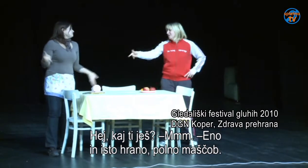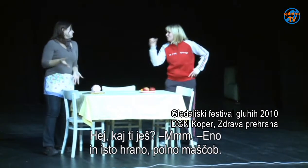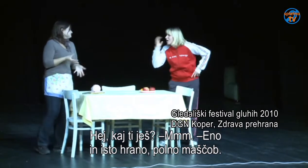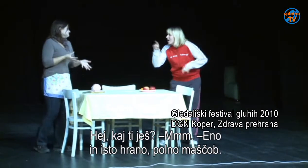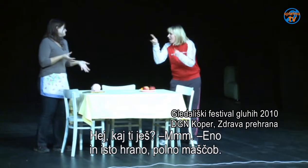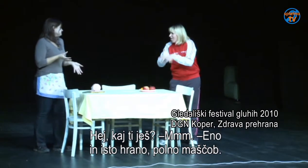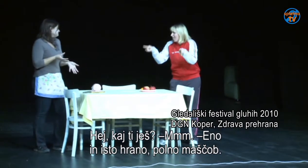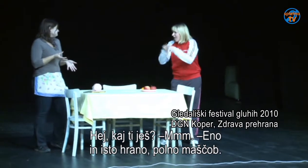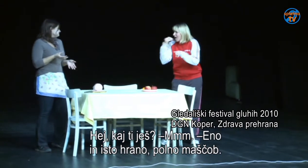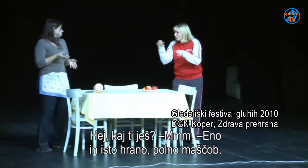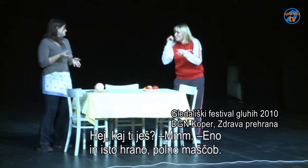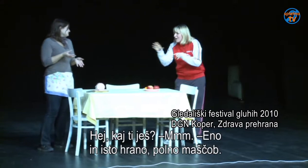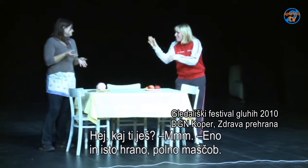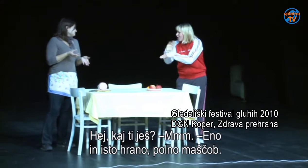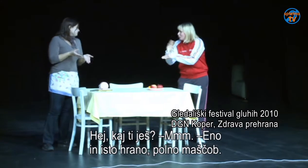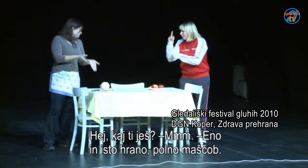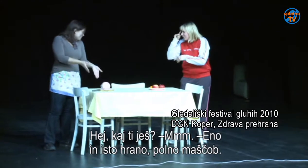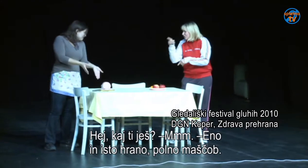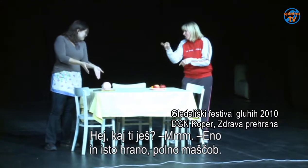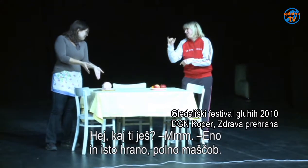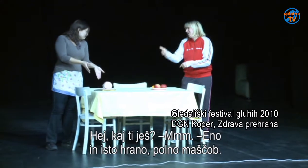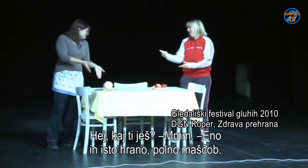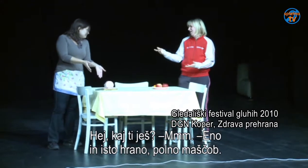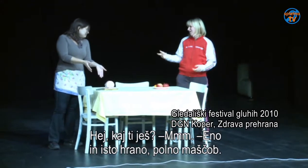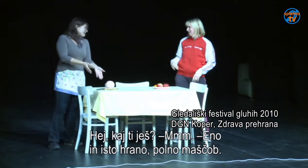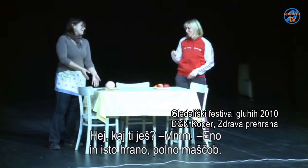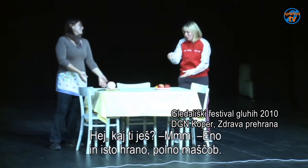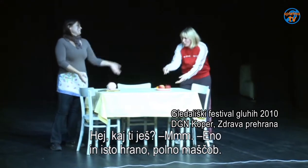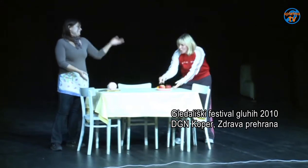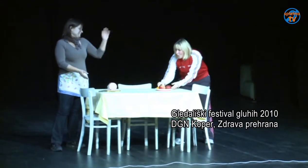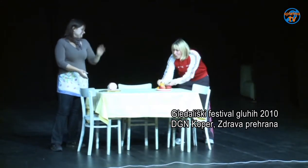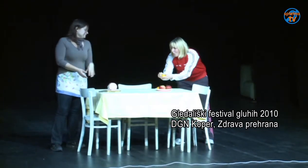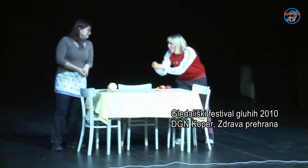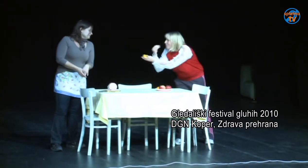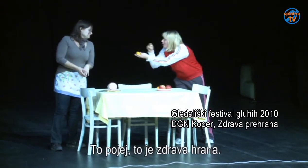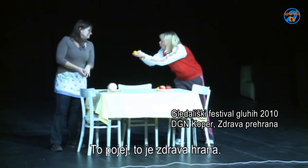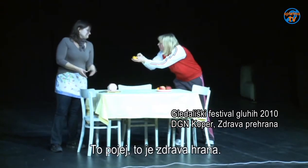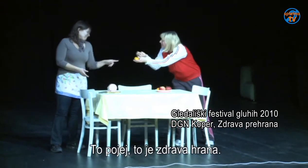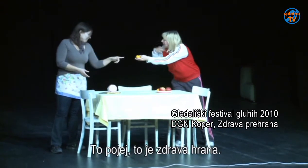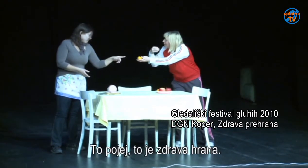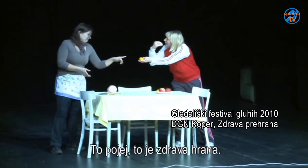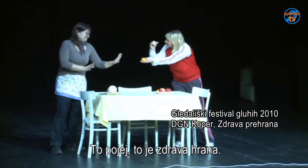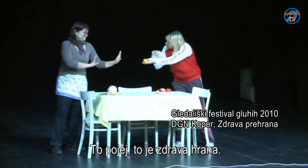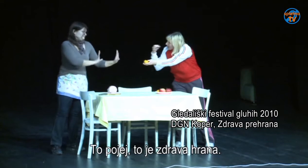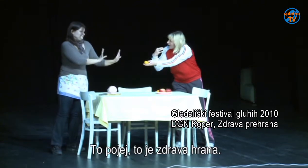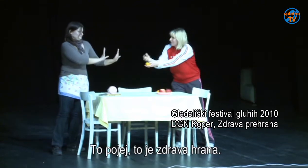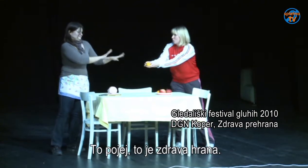Ne. Eno in isto hrano, polno maščob, saj veš, to pojej, to je zdrava